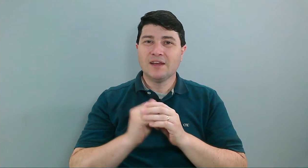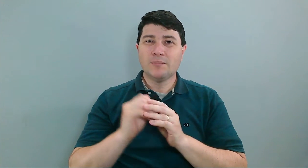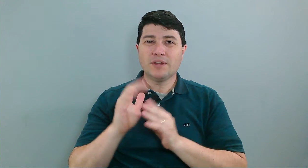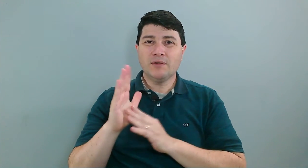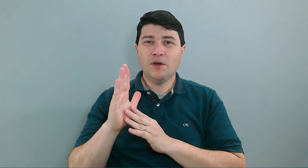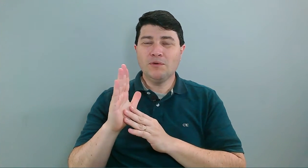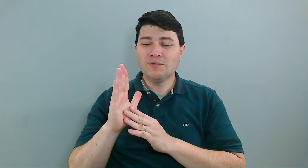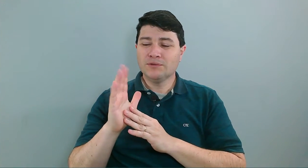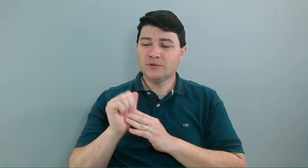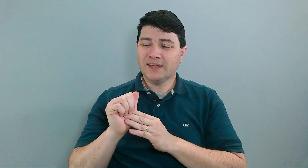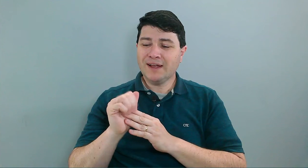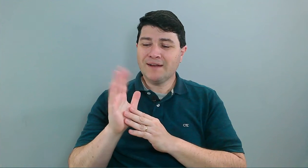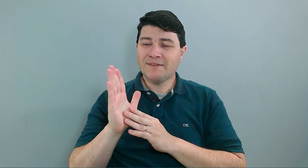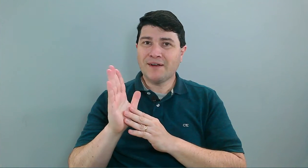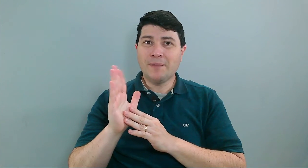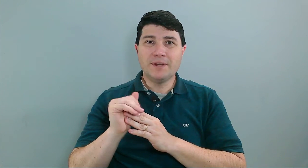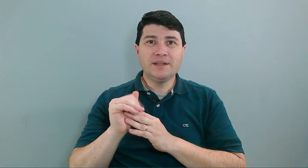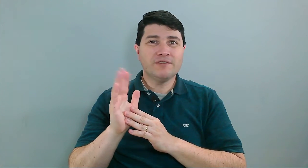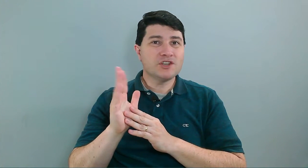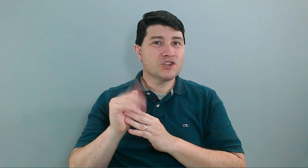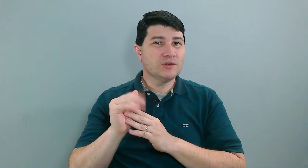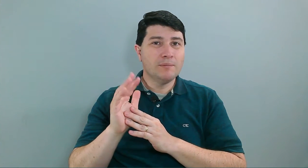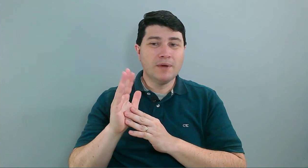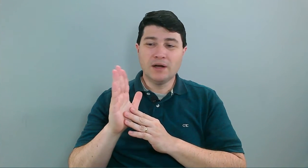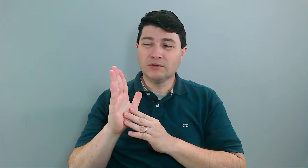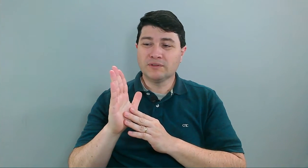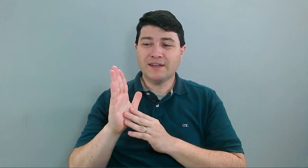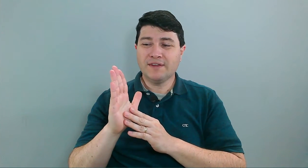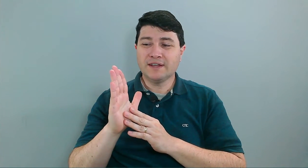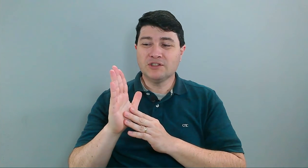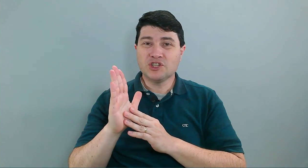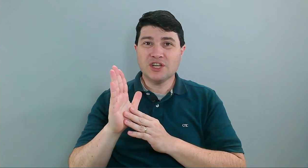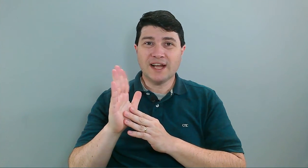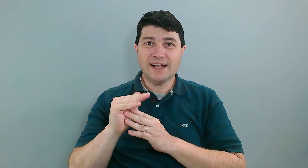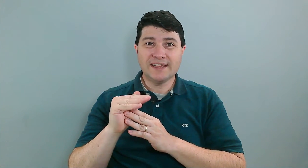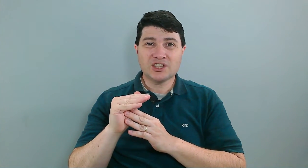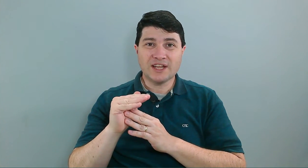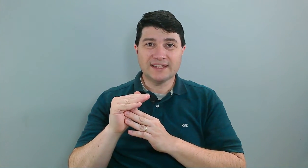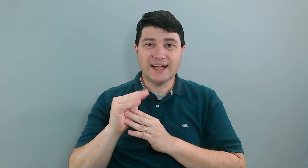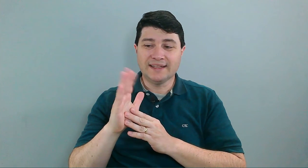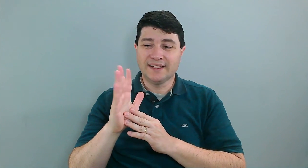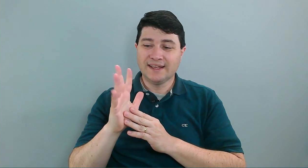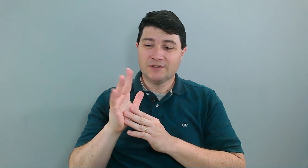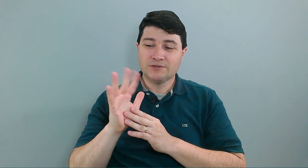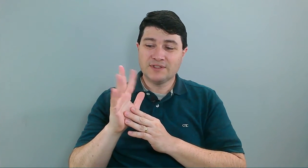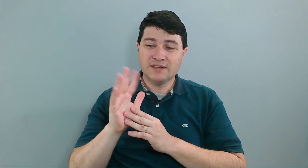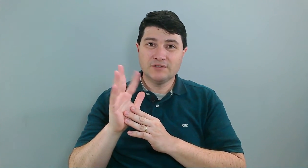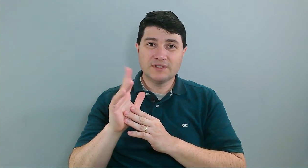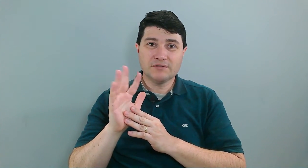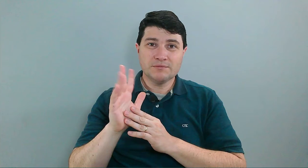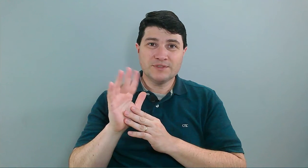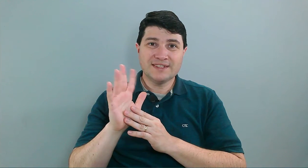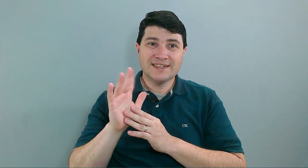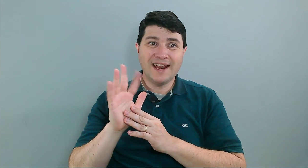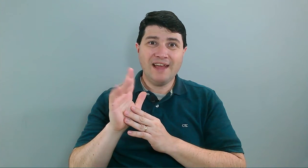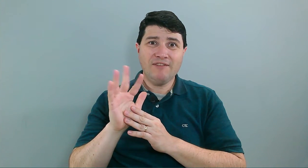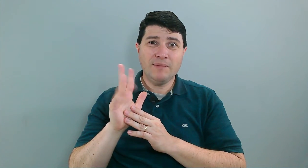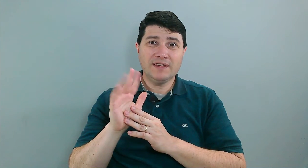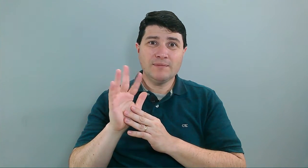Porque não tá abrindo e fechando a mão, não tá ficando esticado e achatado. Os dedos estão se levemente